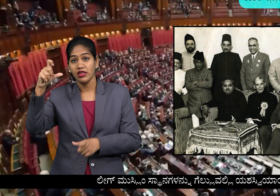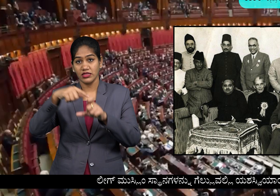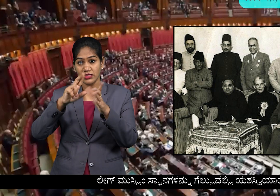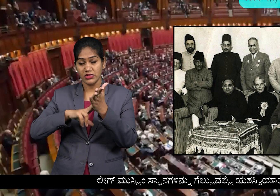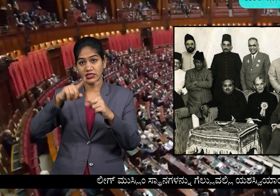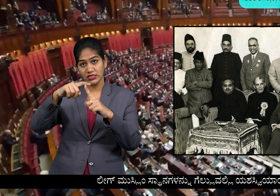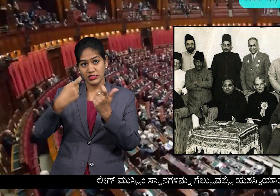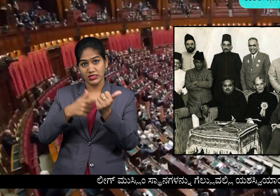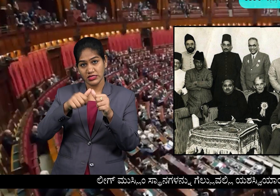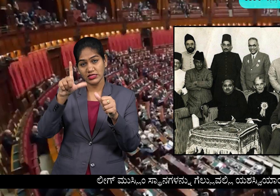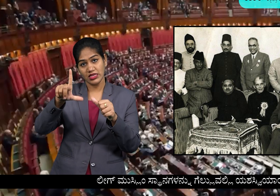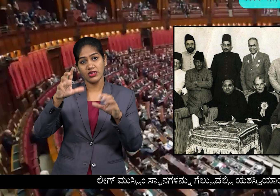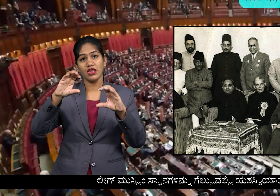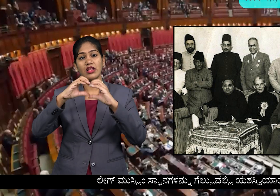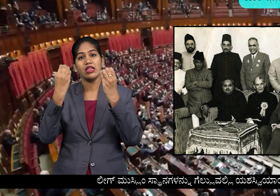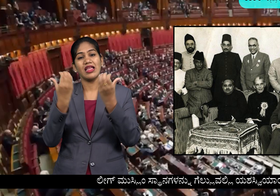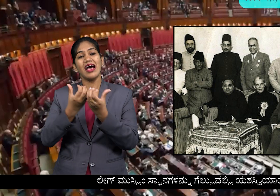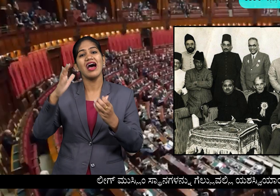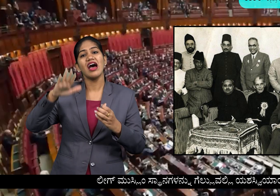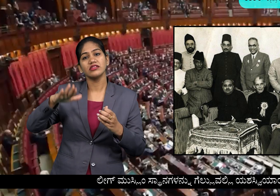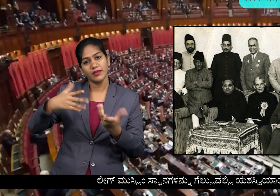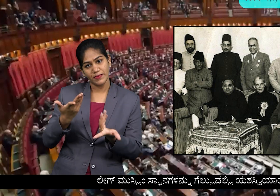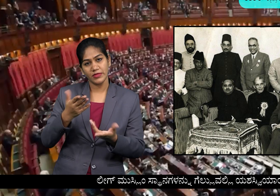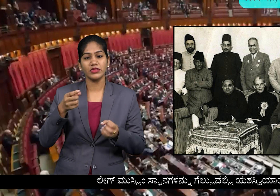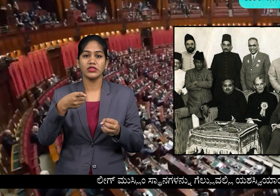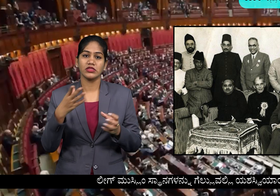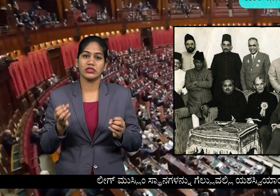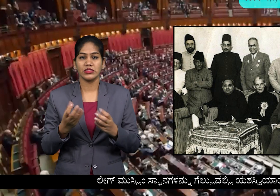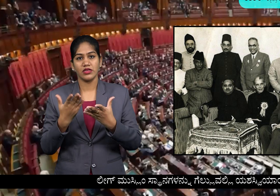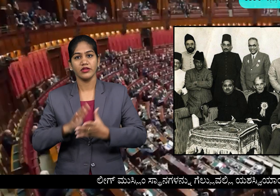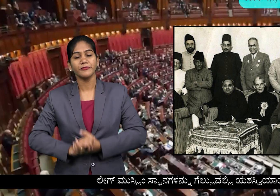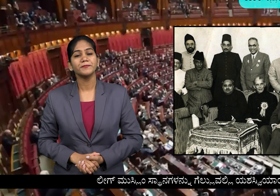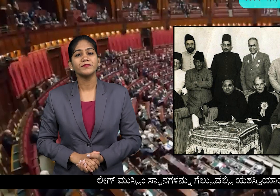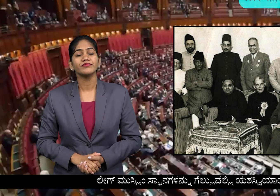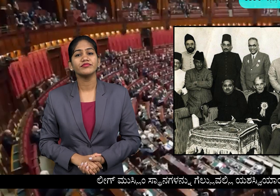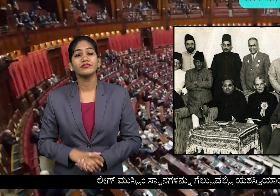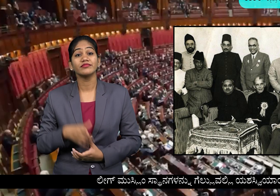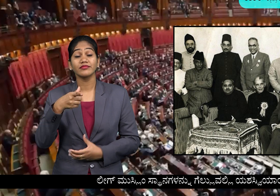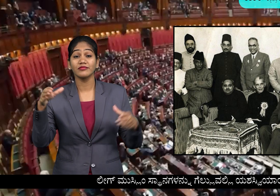ಲೀಗ್ ಮುಸ್ಲಿಂ ಸ್ಥಾನಗಳನ್ನು ಗೆಲ್ಲುವಲ್ಲಿ ಯಶಸ್ವಿಯಾಯಿತು.